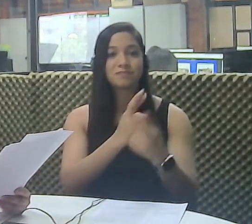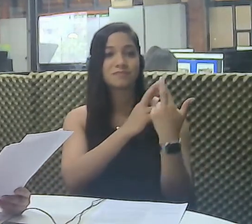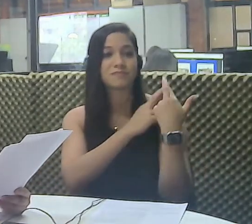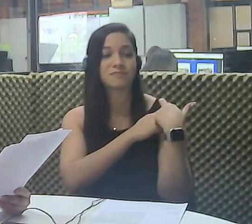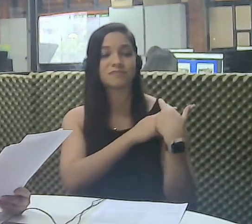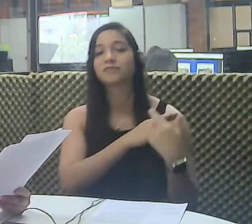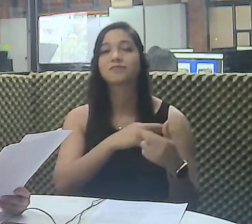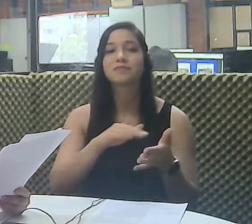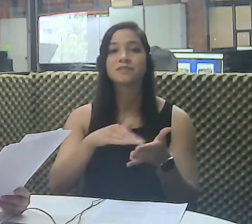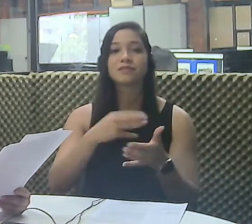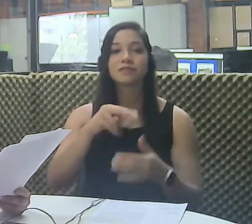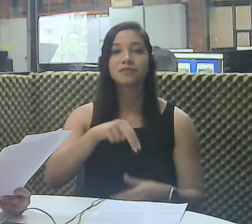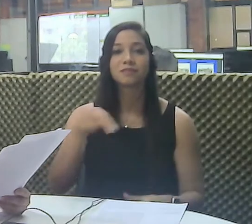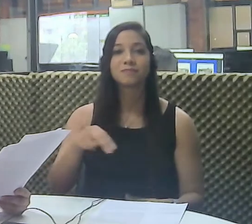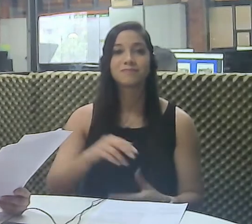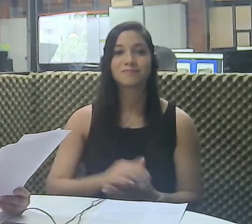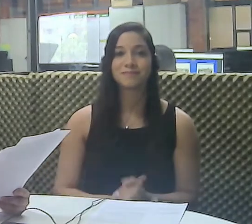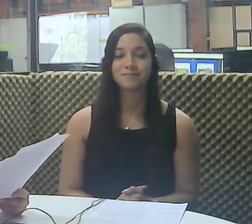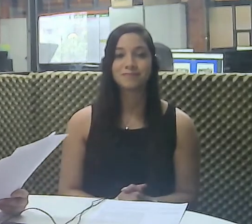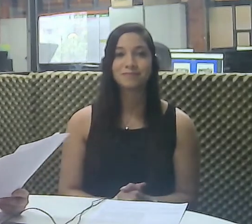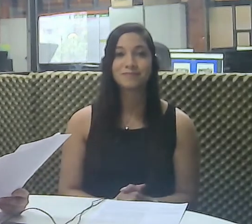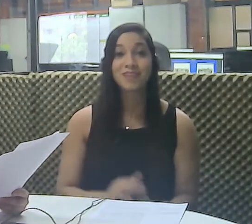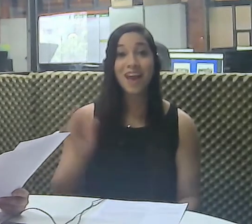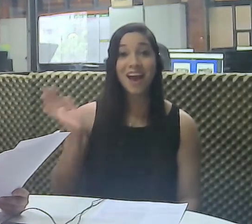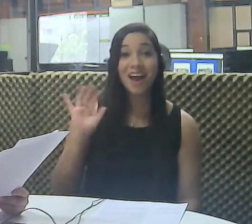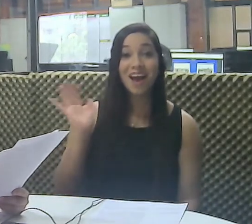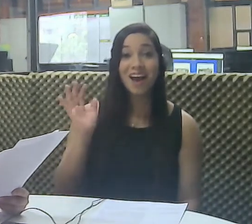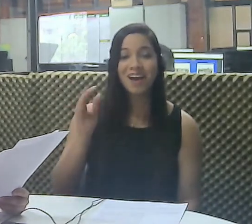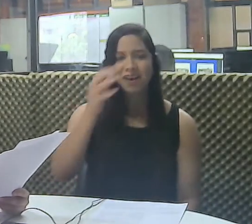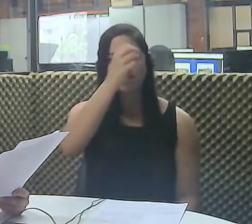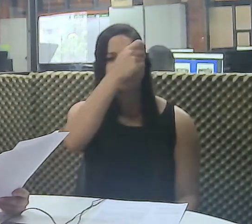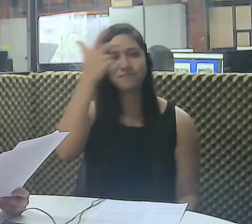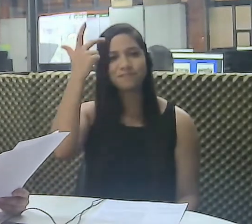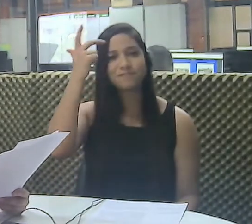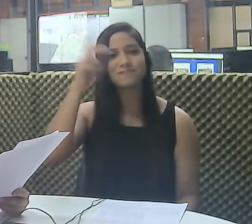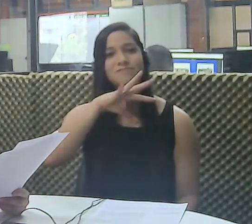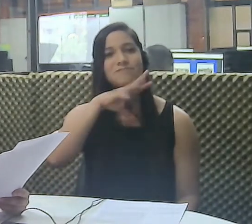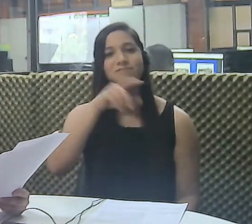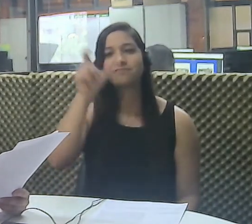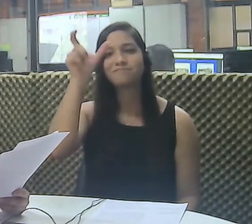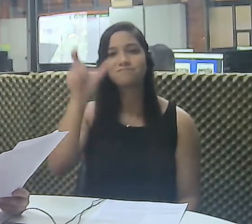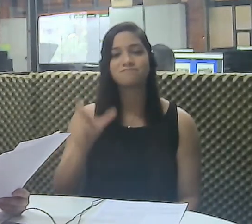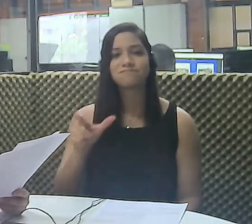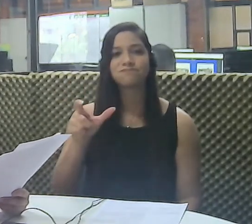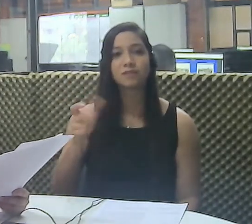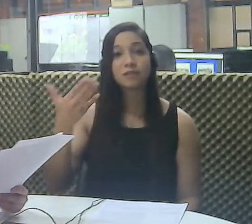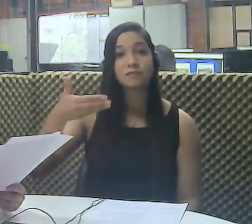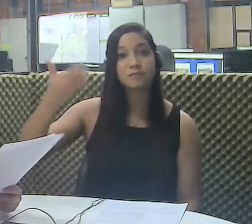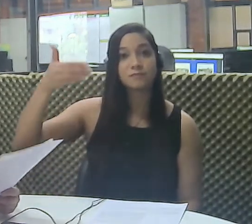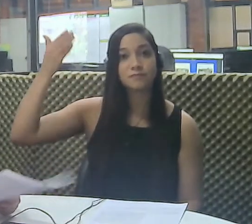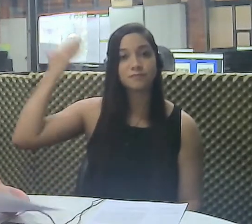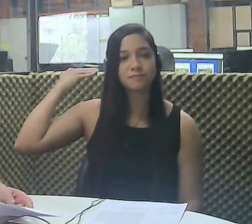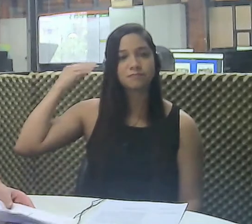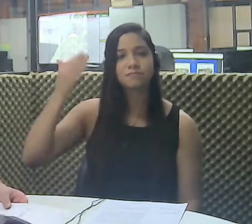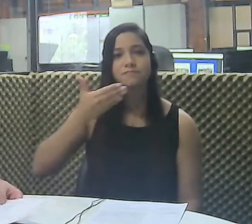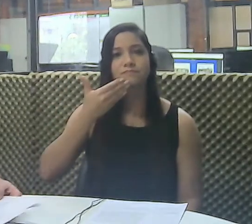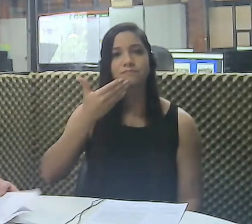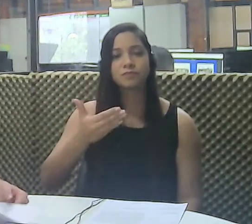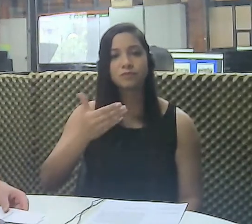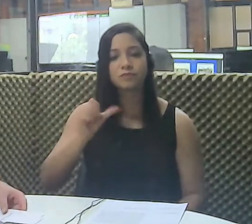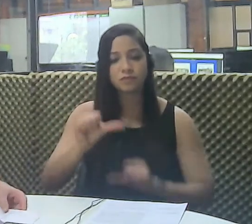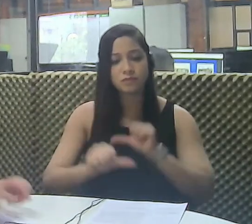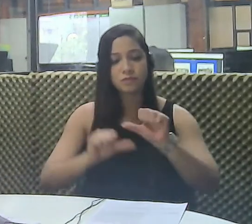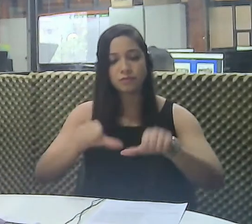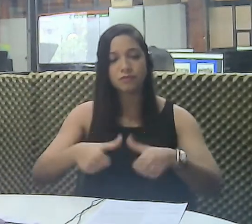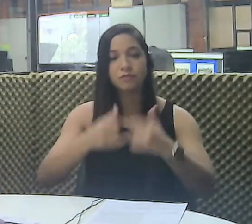nos conta o secretário Norberto Nunes o prefeito odelmo Leão Tima anteriormente determinada dentro de